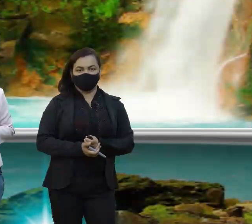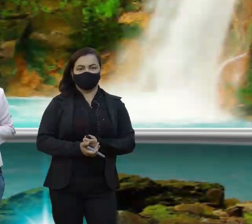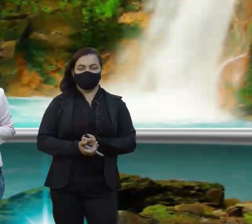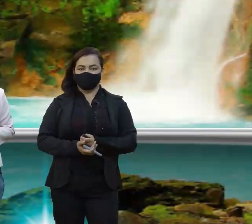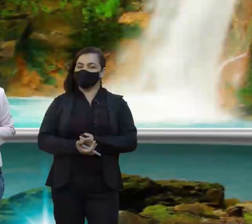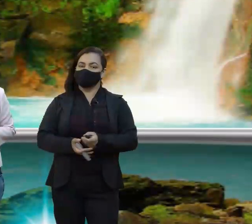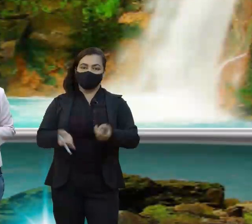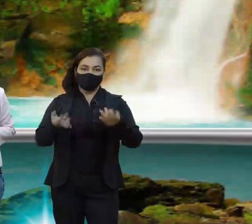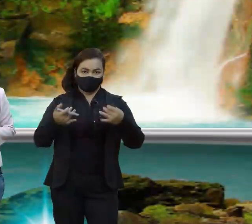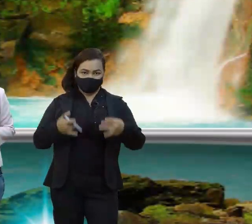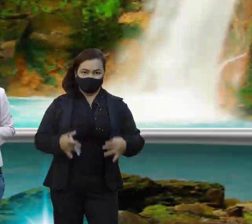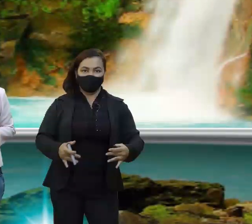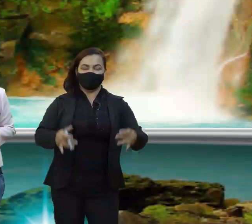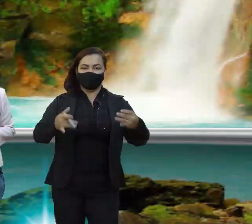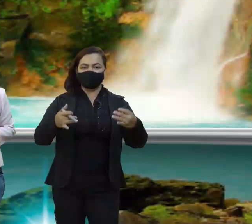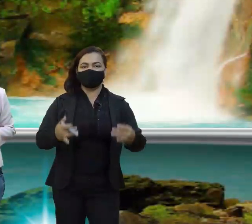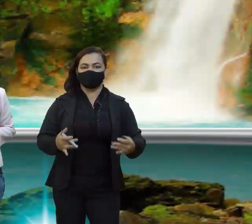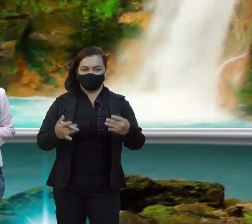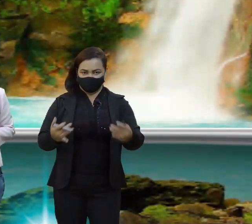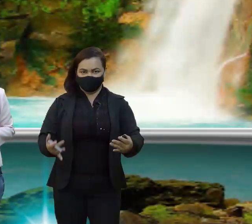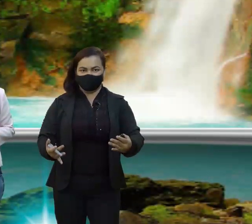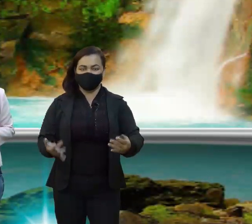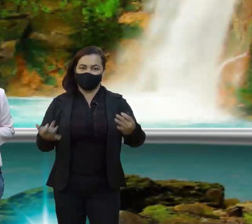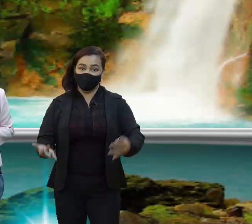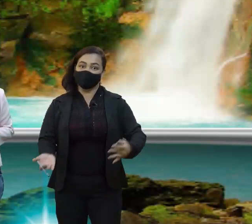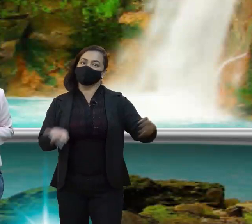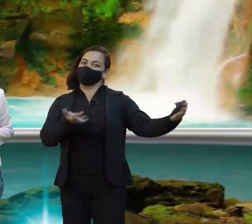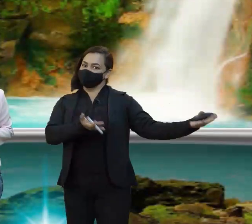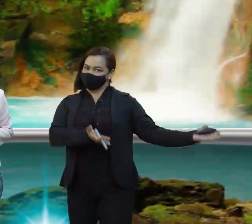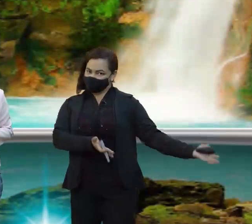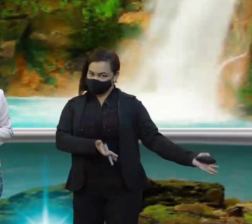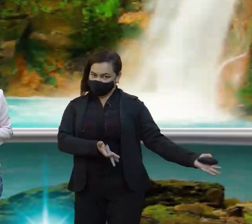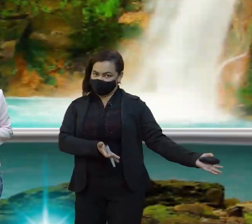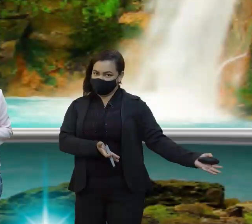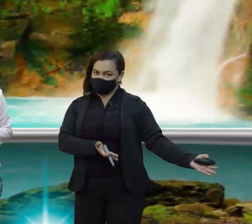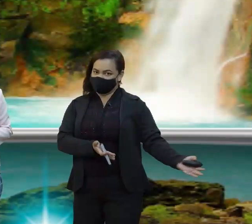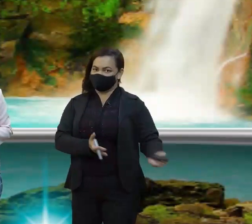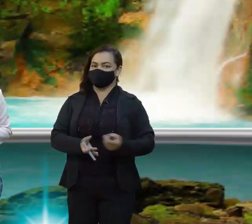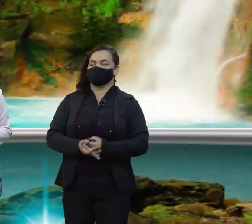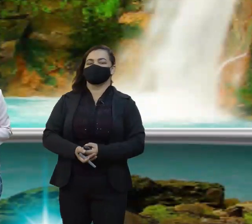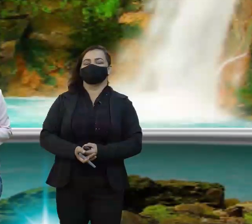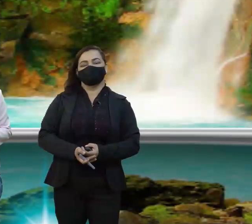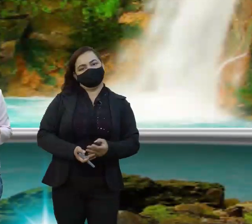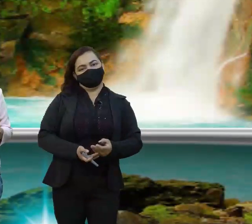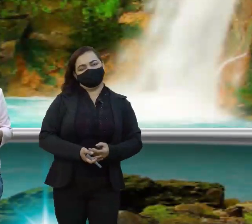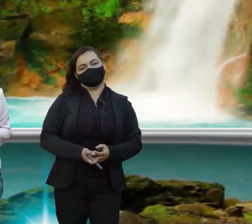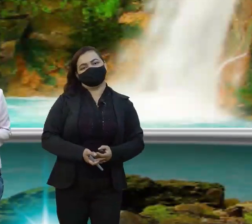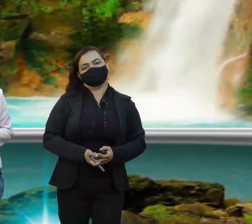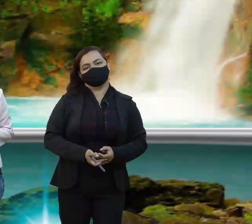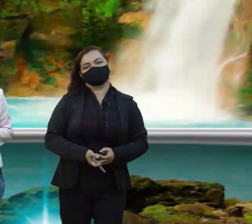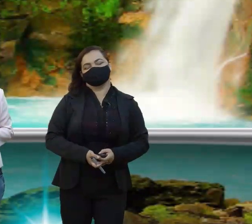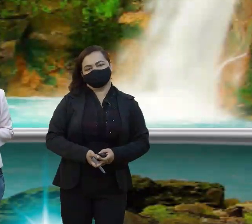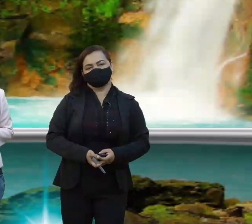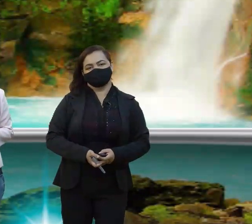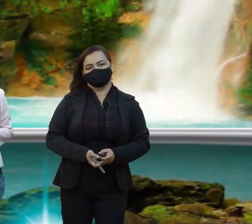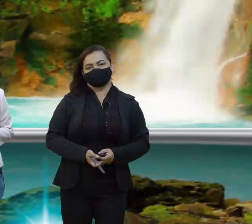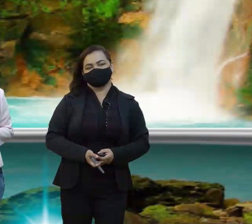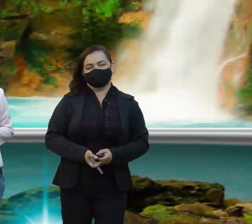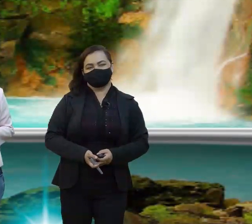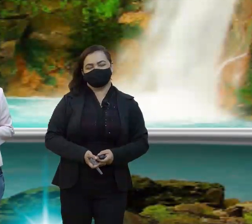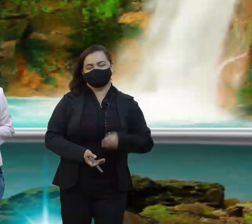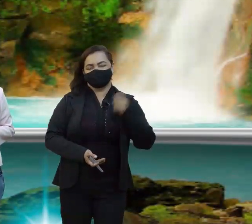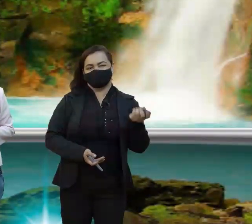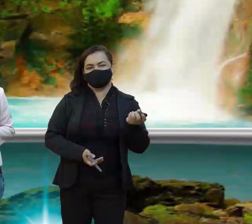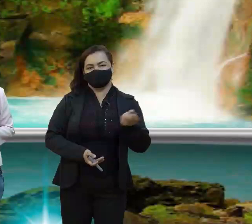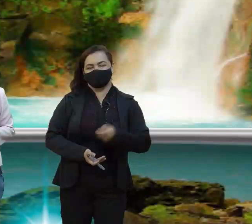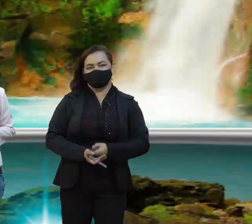função. Então, o que é a ação de verdade é a minha raiz. Justamente, ela que determina o significado do verbo.